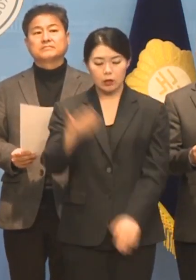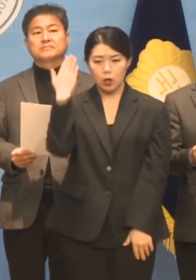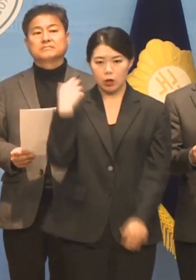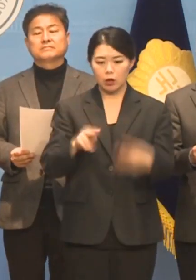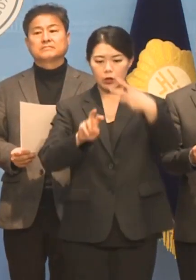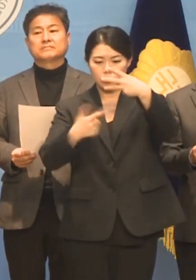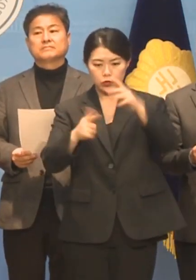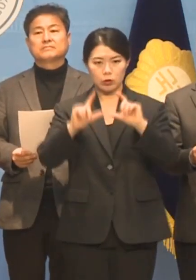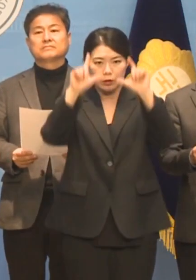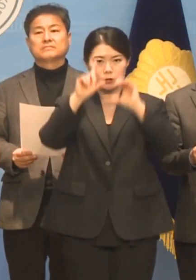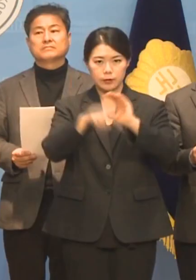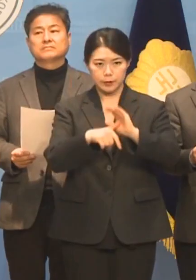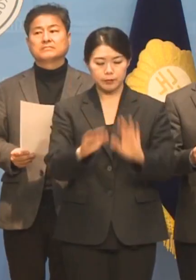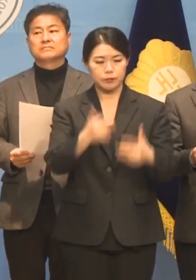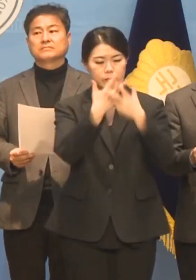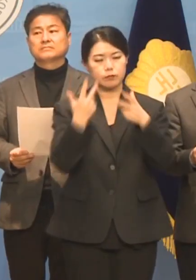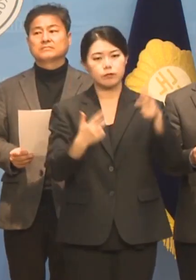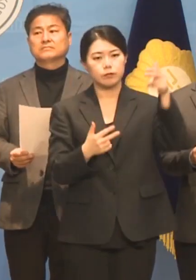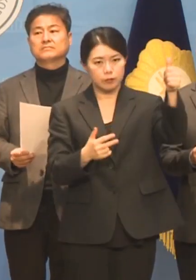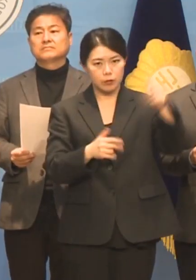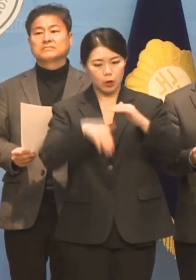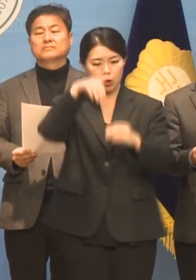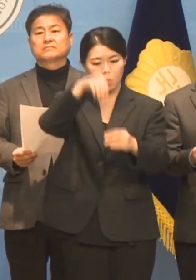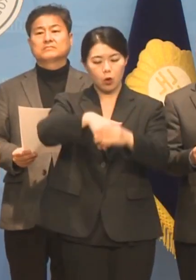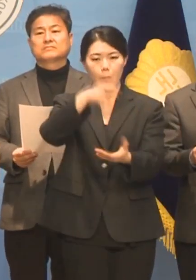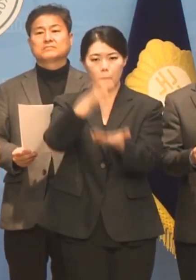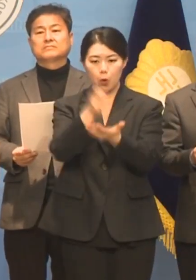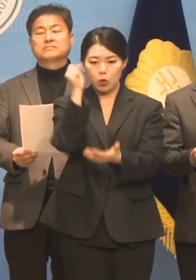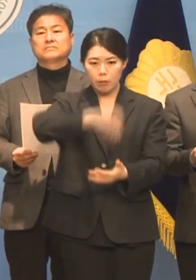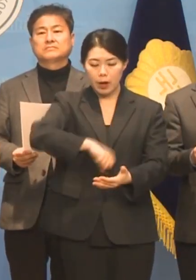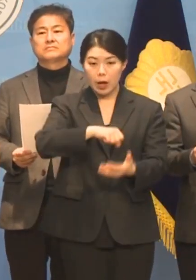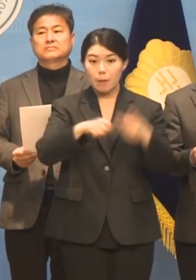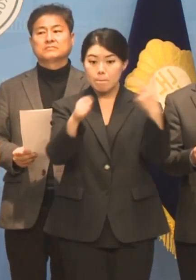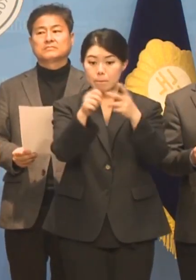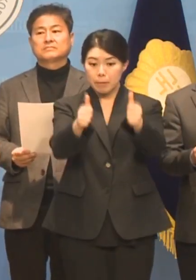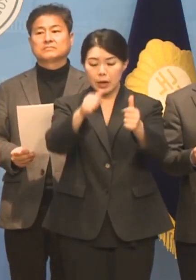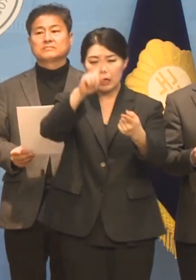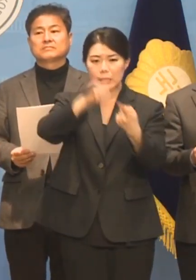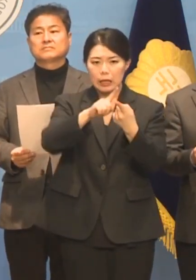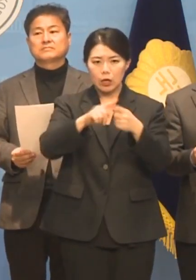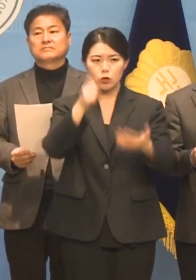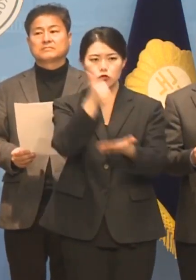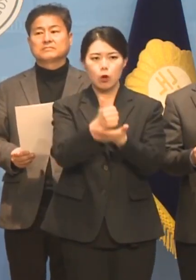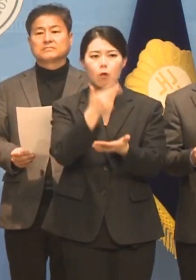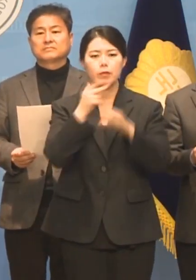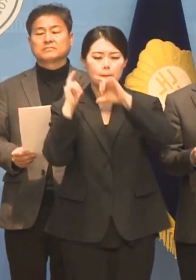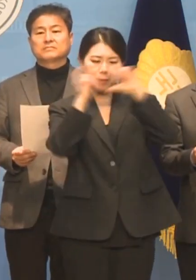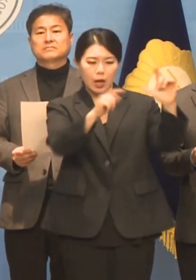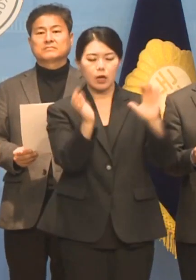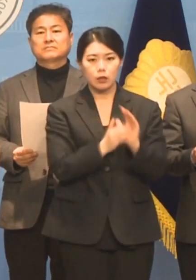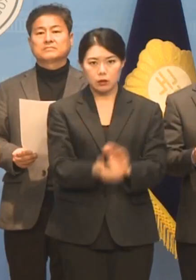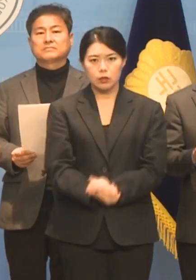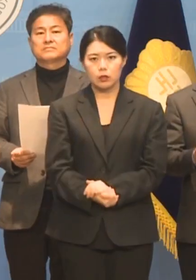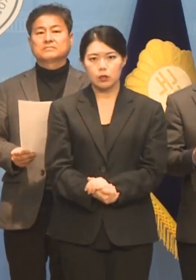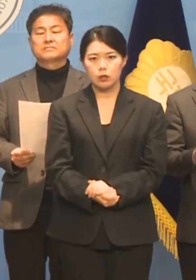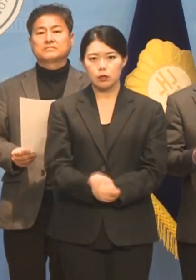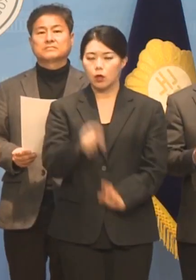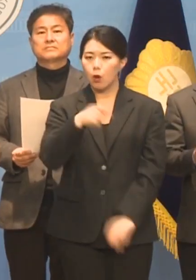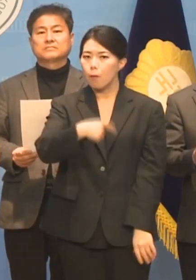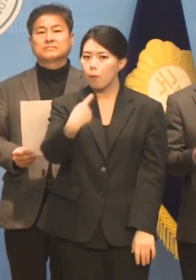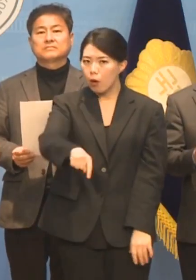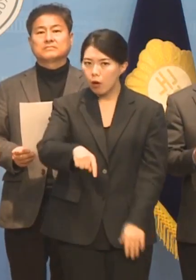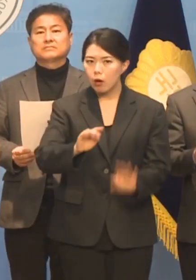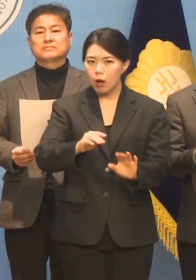26일 재판부는 이재명 대표의 공직선거법 위반 항소심에서 무죄를 선고했습니다. 이는